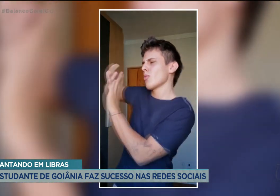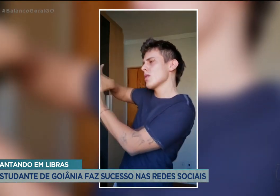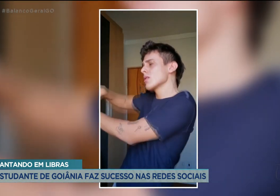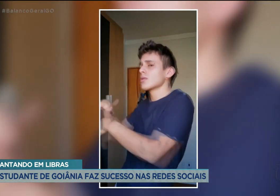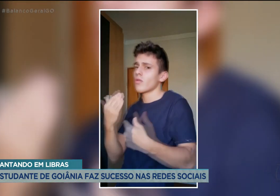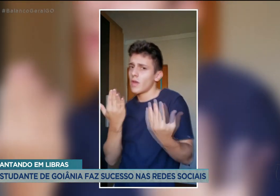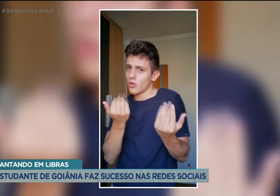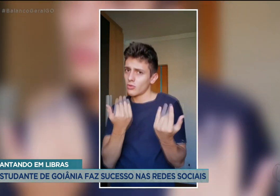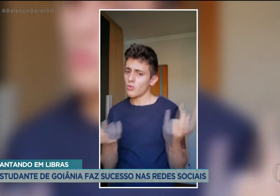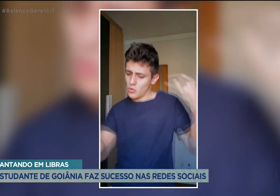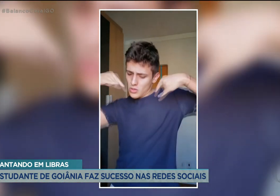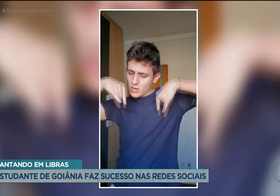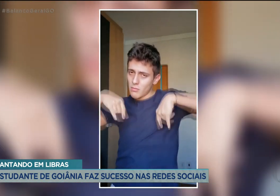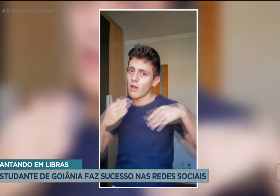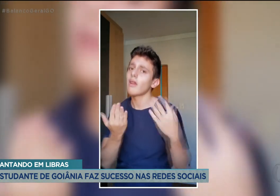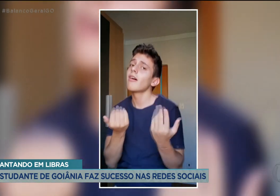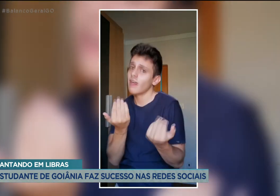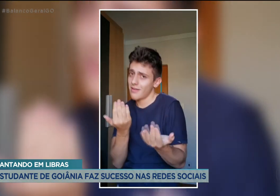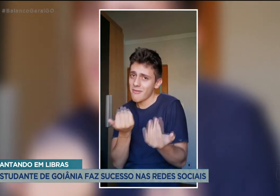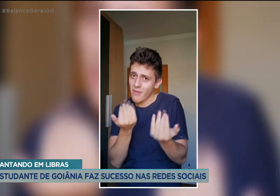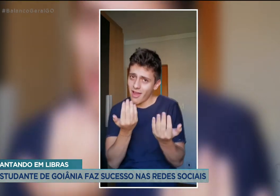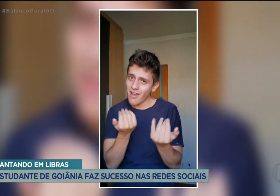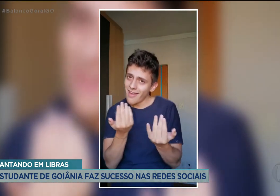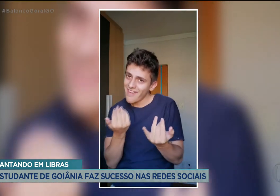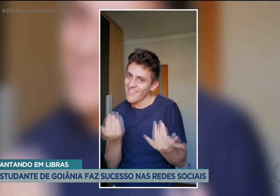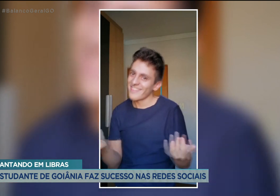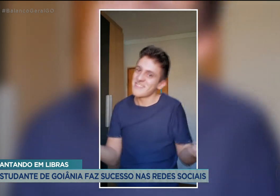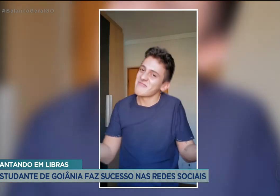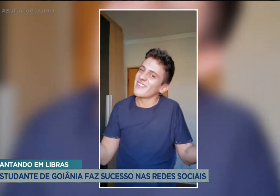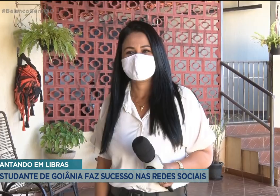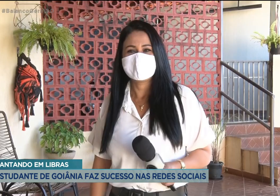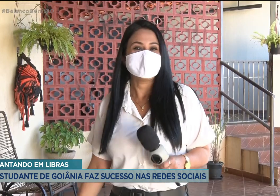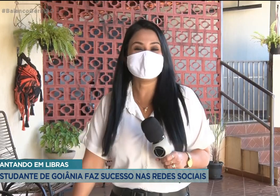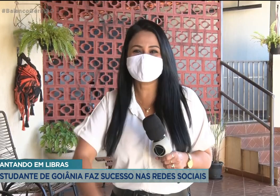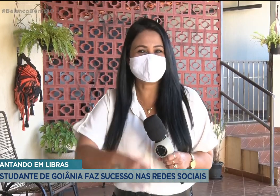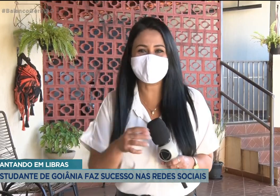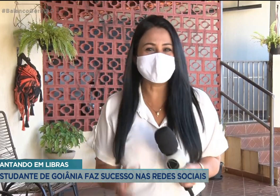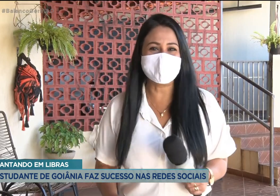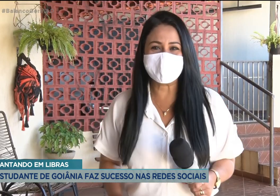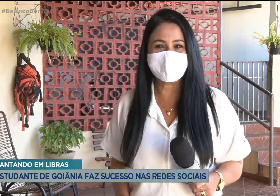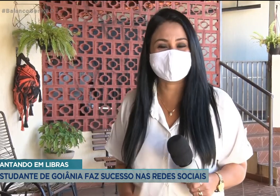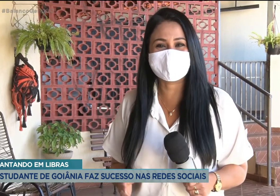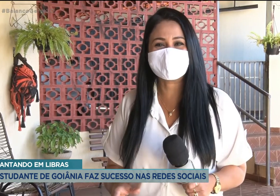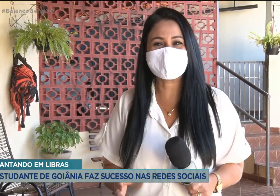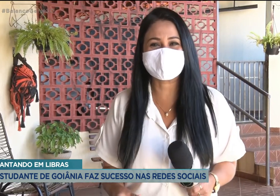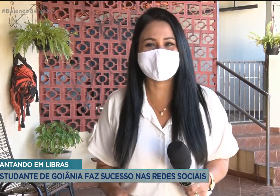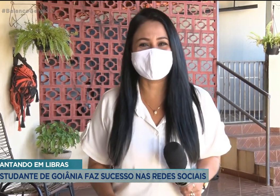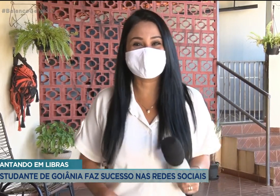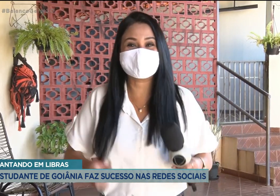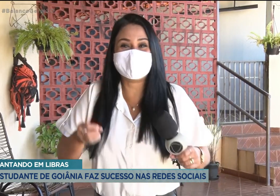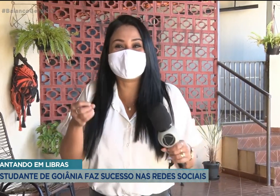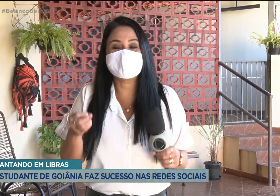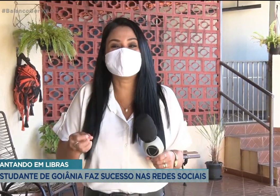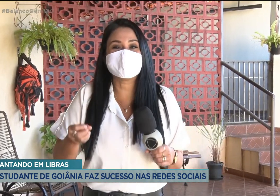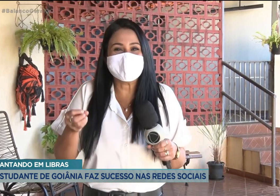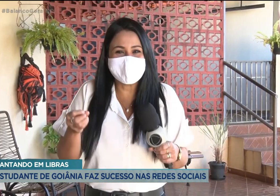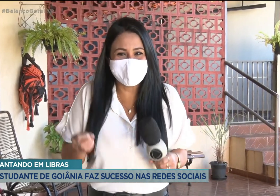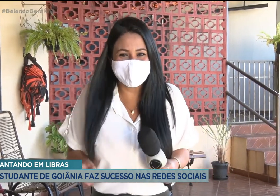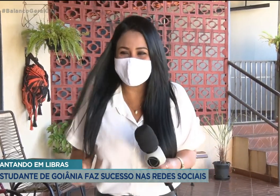logo isso vem com tudo aqui pra cama E esse fenômeno nas redes sociais é aqui de Goiânia